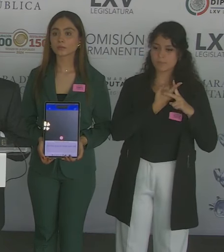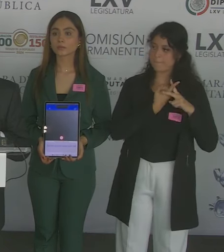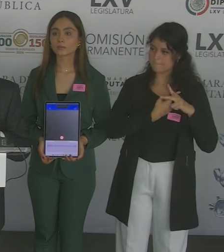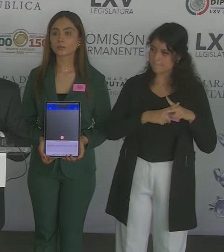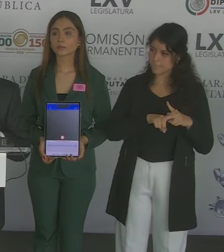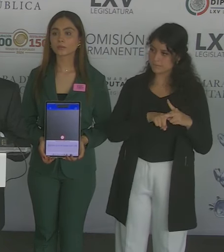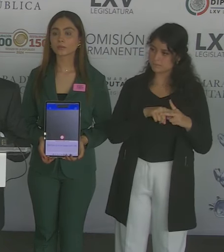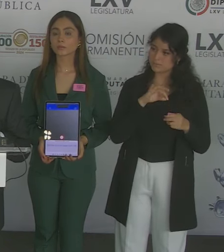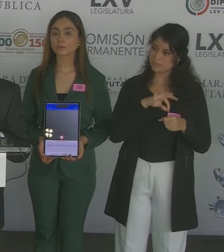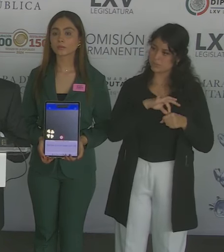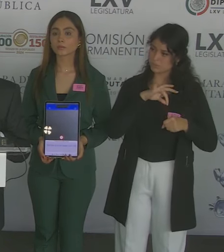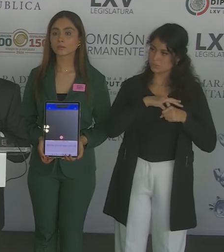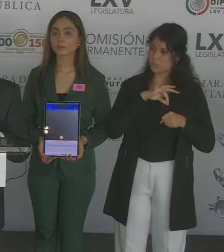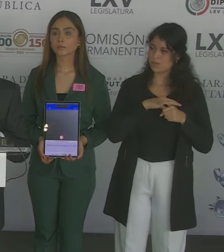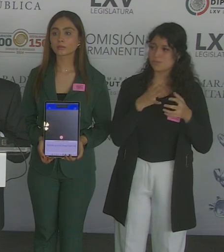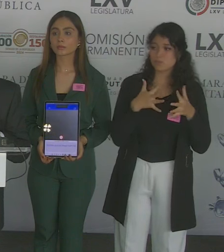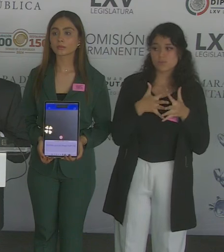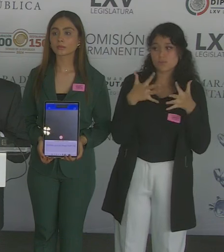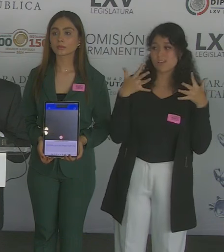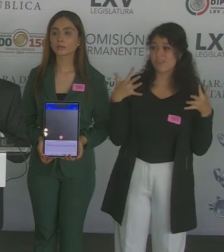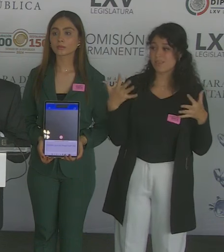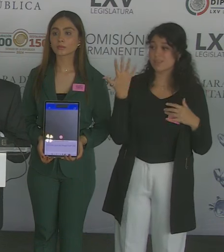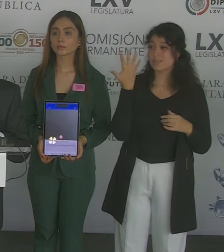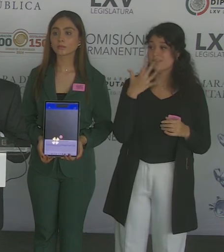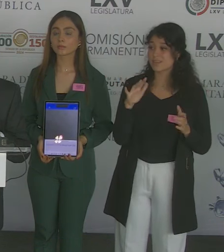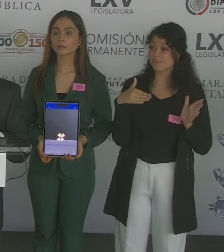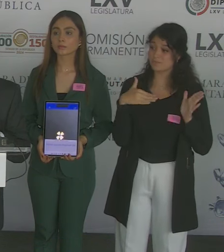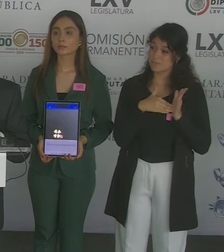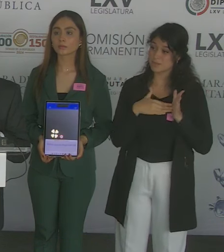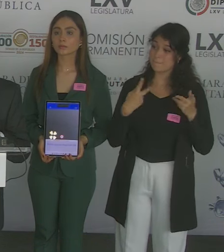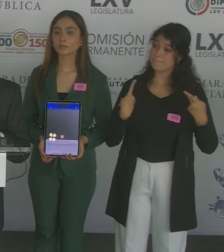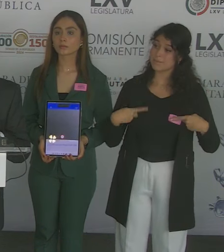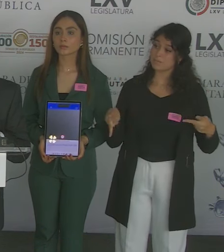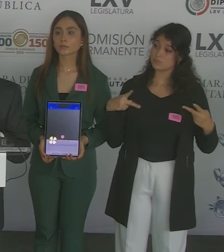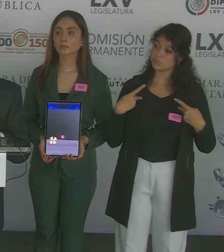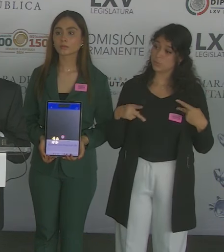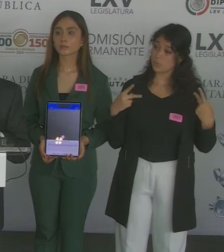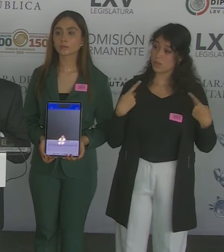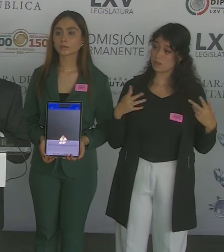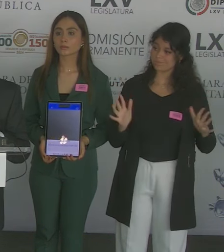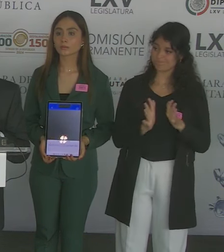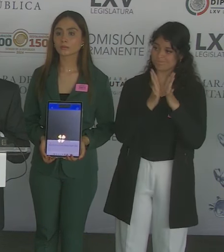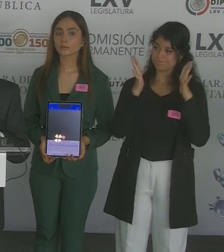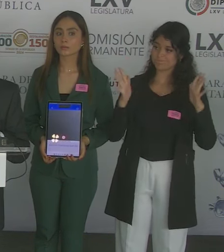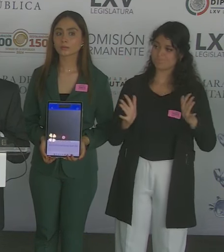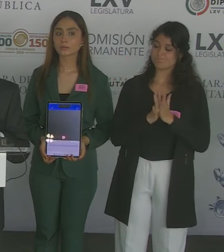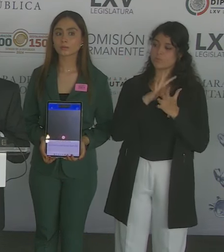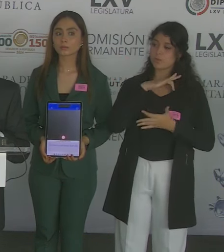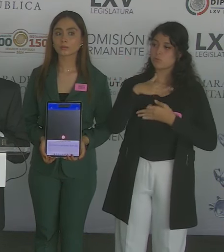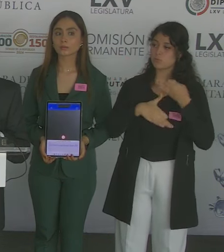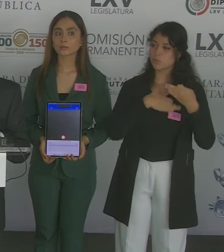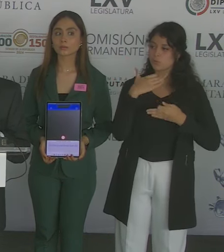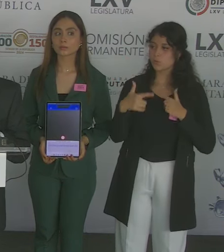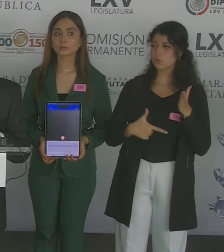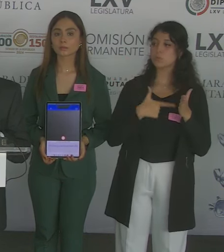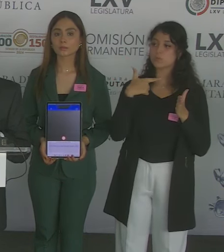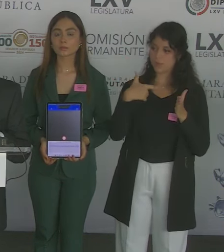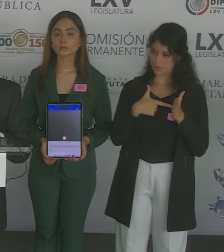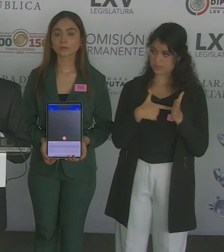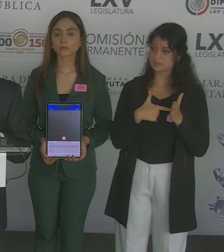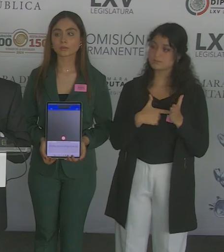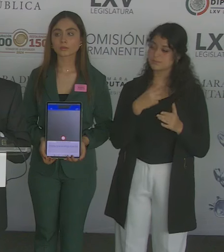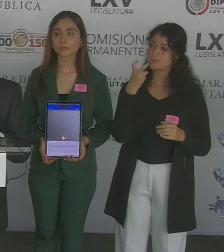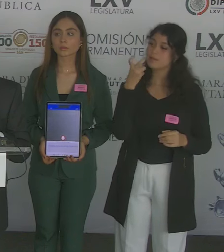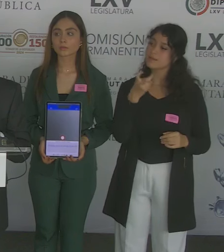eh muy grande son más de 10,000 personas que van a participar en todos los distritos judiciales Y eso requiere de una